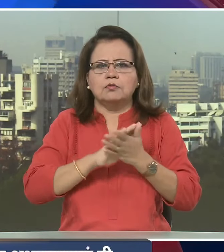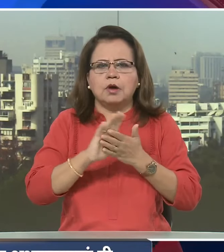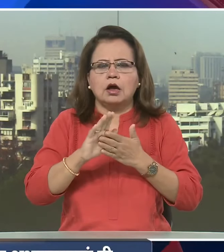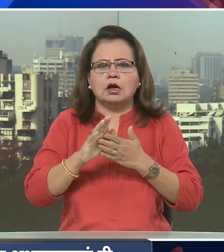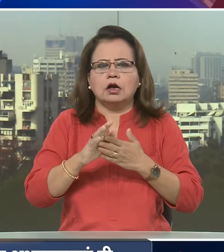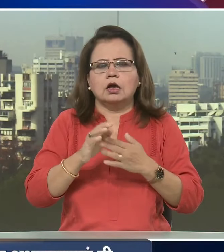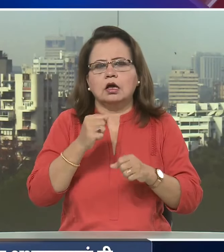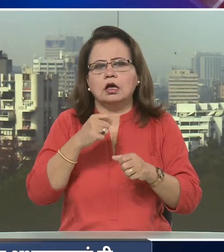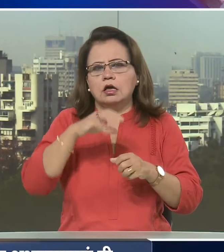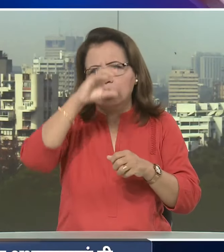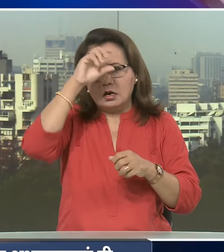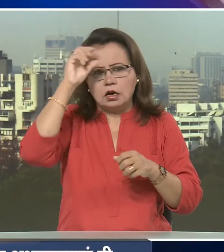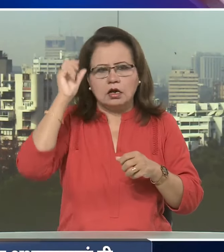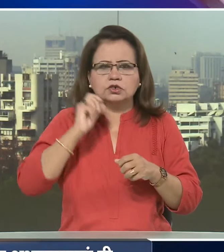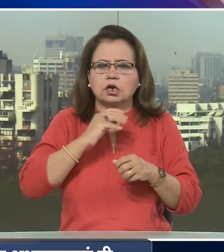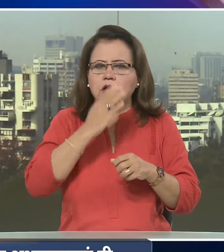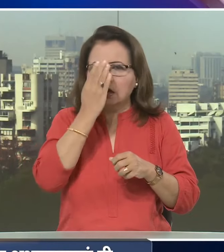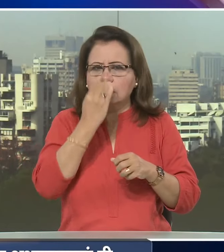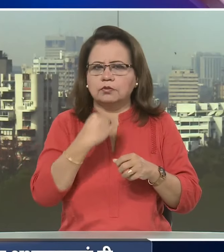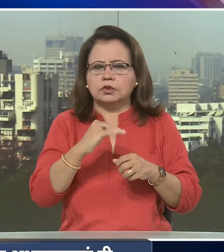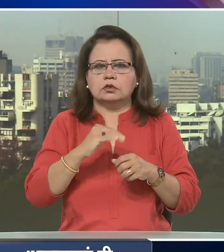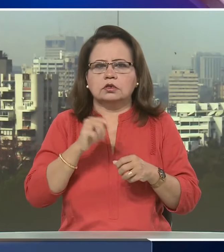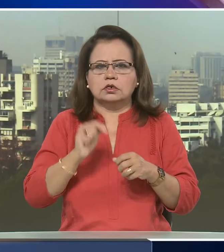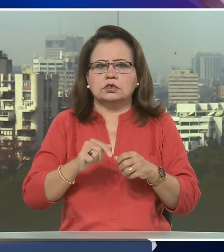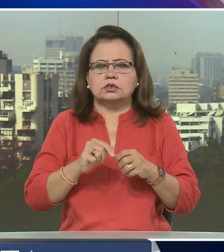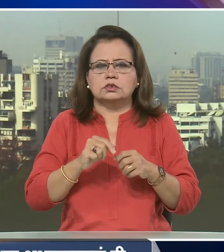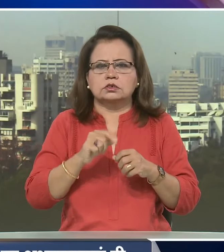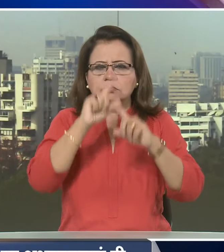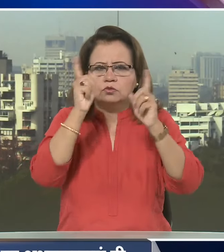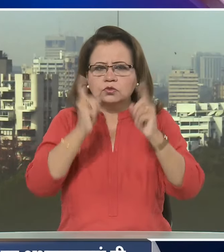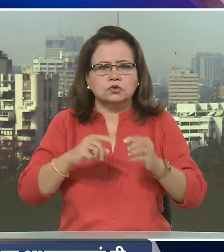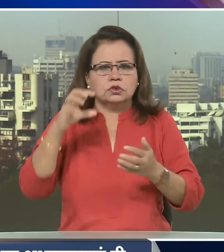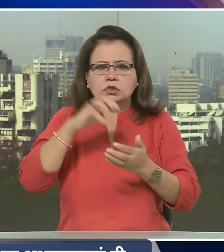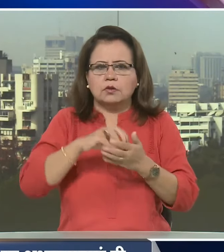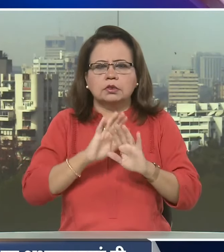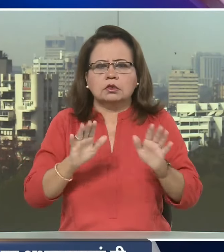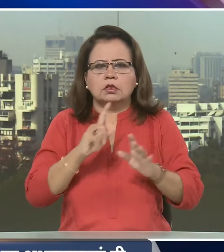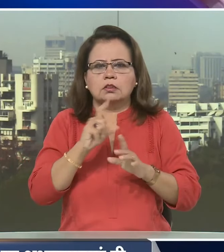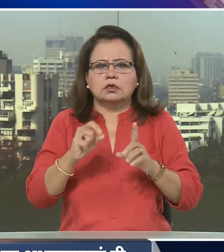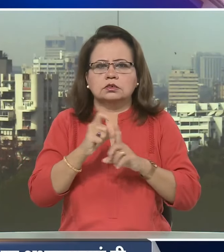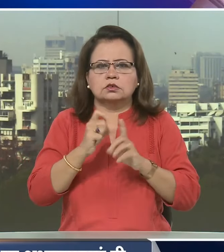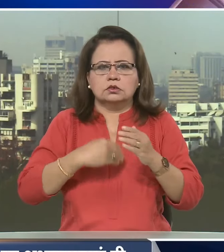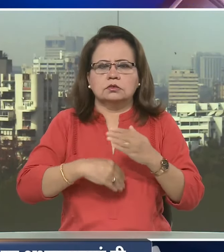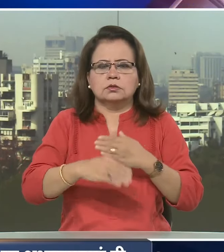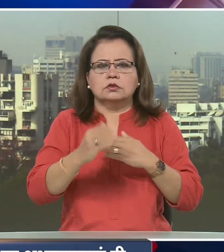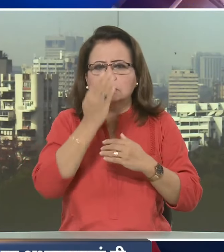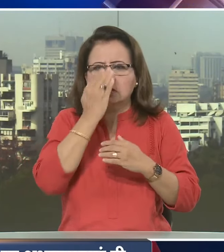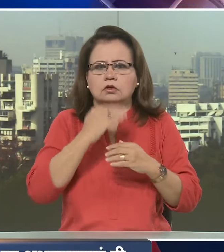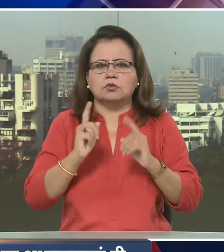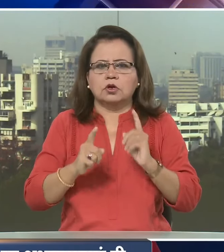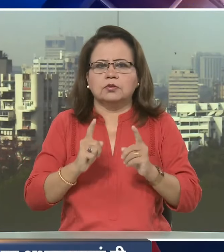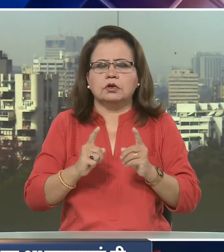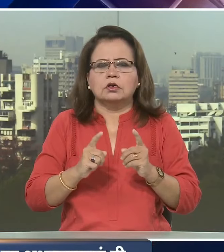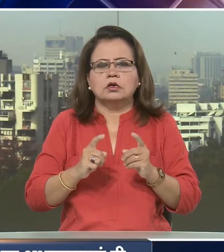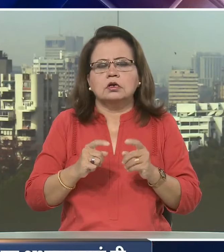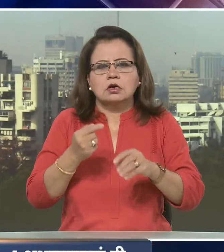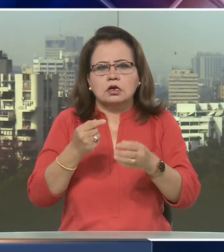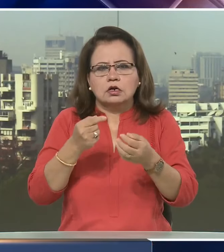राजा गणपति मंडल इस साल मूर्ति स्थापित नहीं करेगा और 10 दिनों तक चलने वाले गणपति त्योहार के मौके